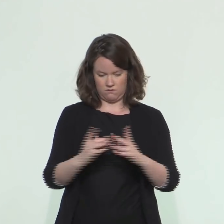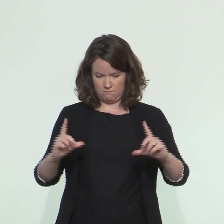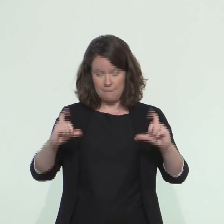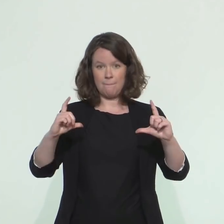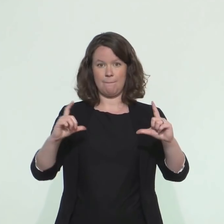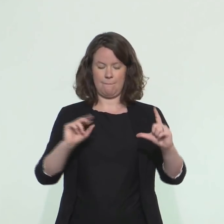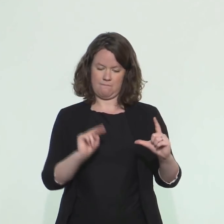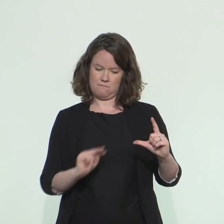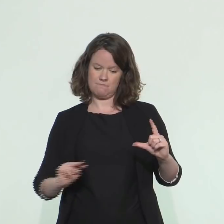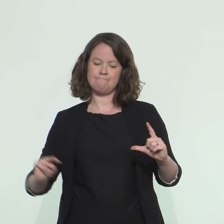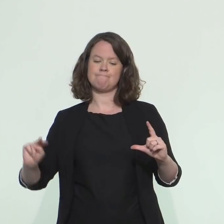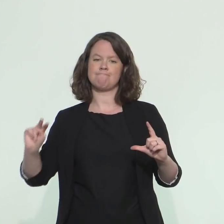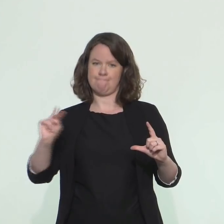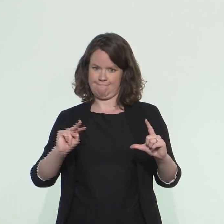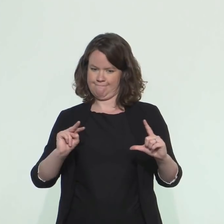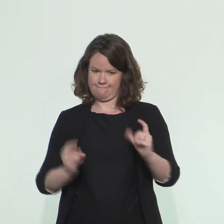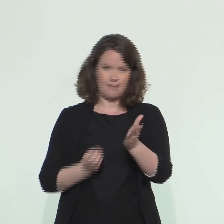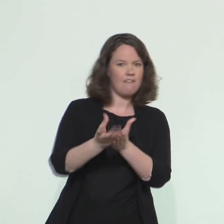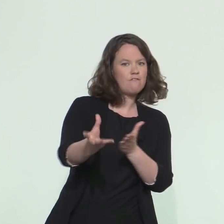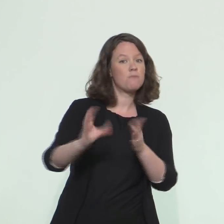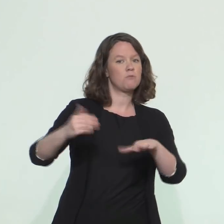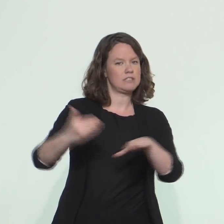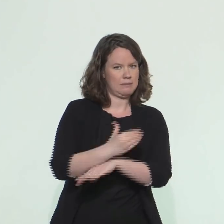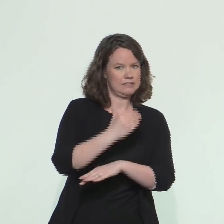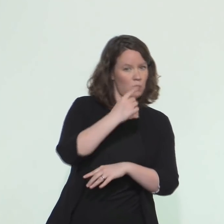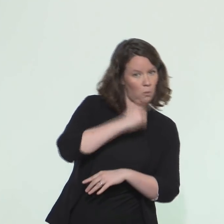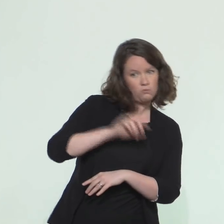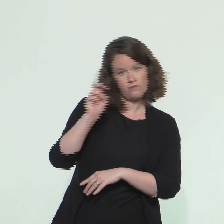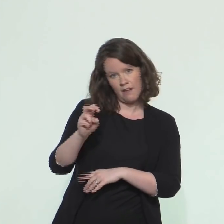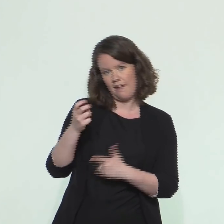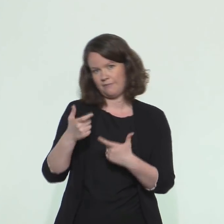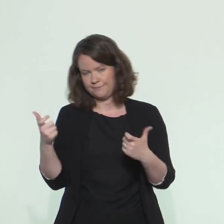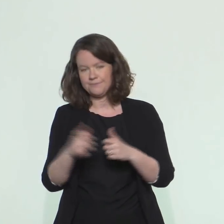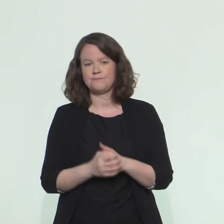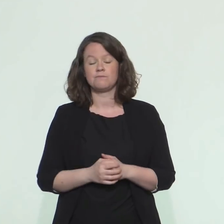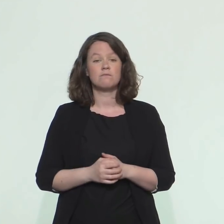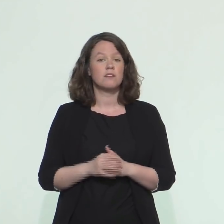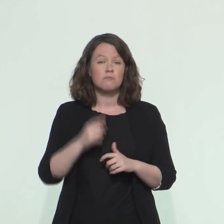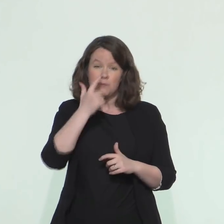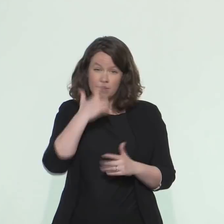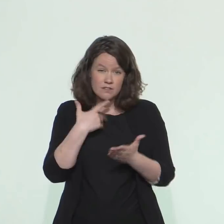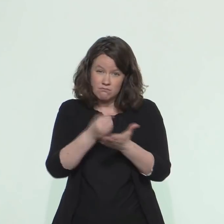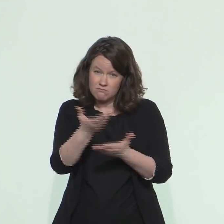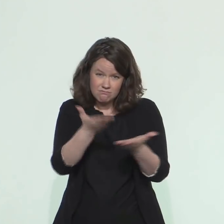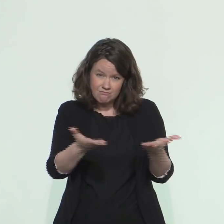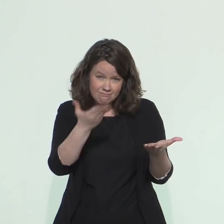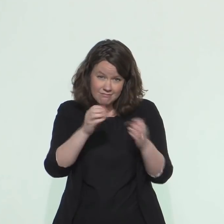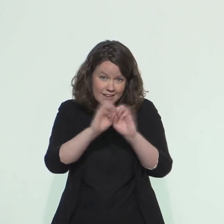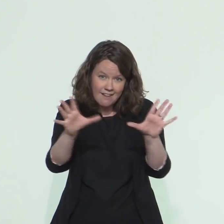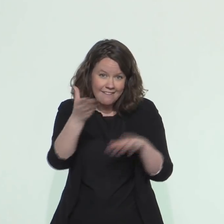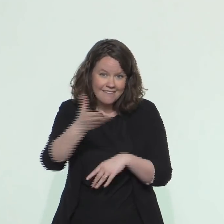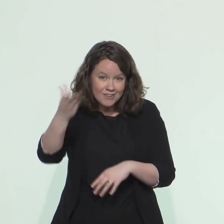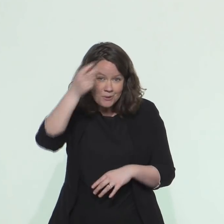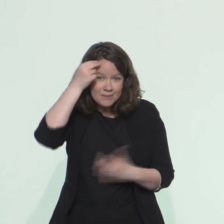l'adaptation éventuelle des mesures. Mais surtout, je pense que le message est très clair pour les Françaises et les Français. D'abord, je pense que c'était très important de